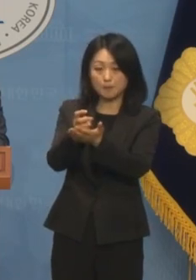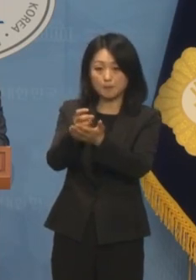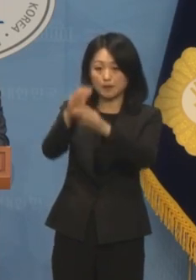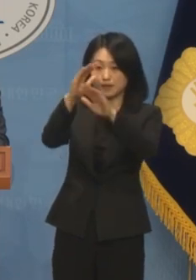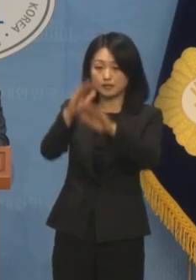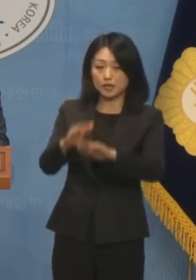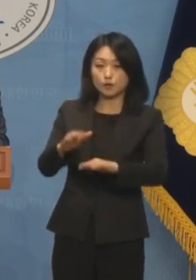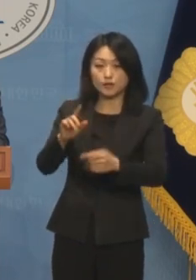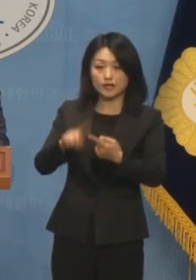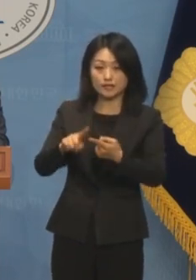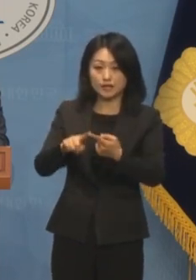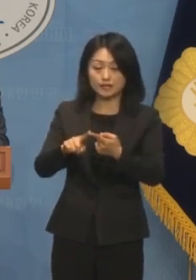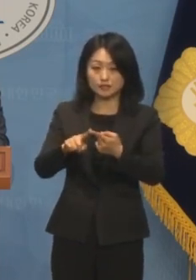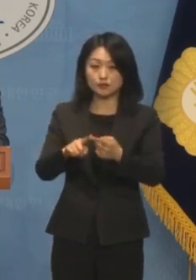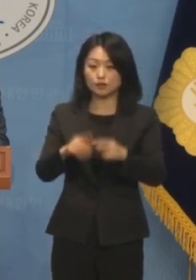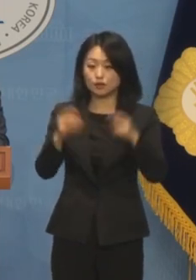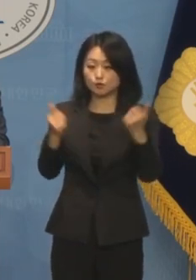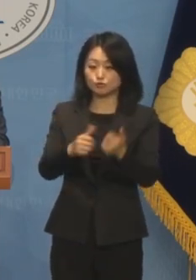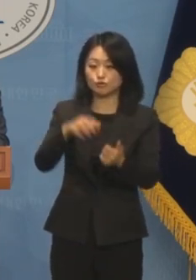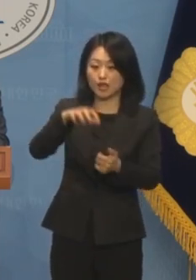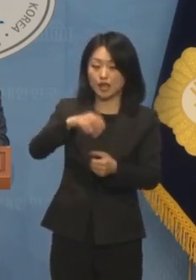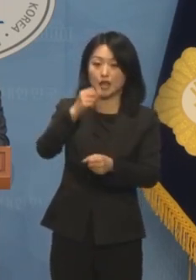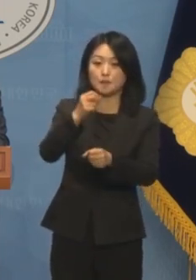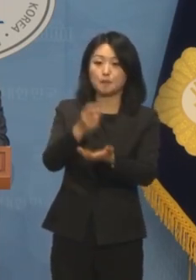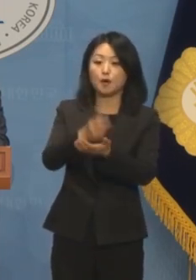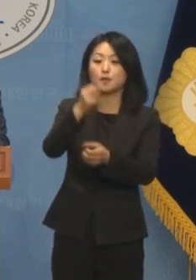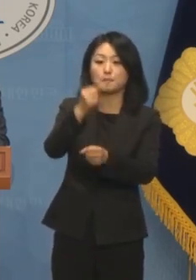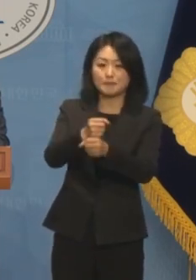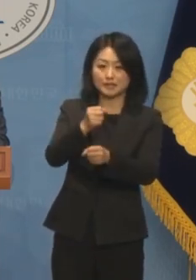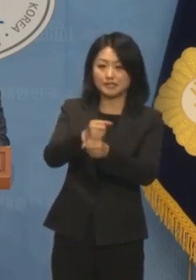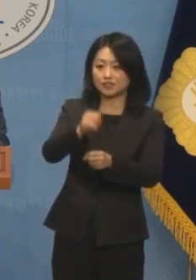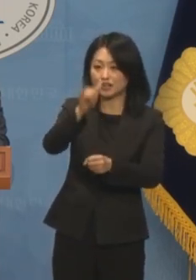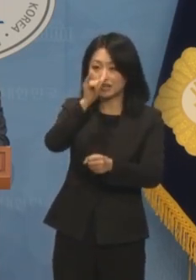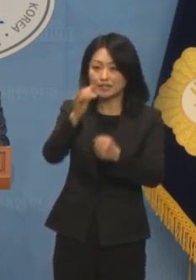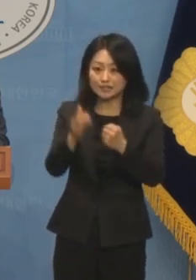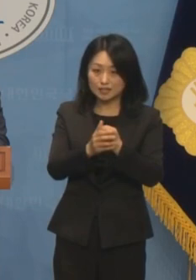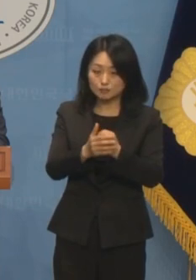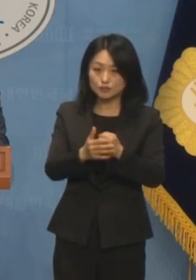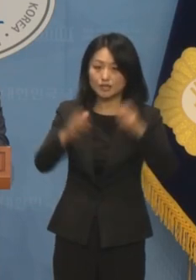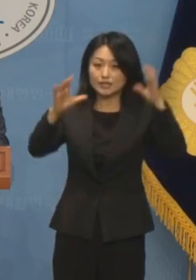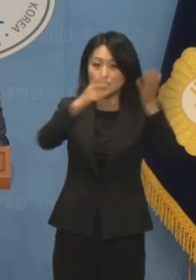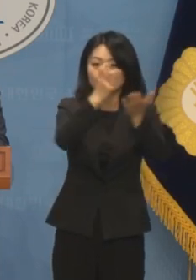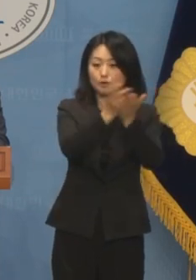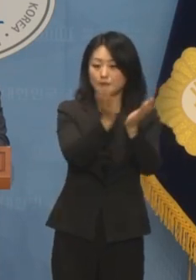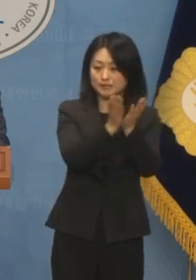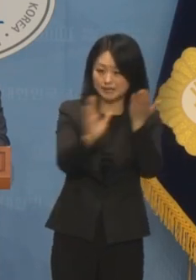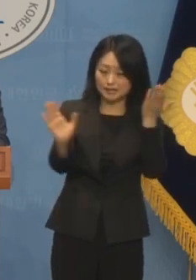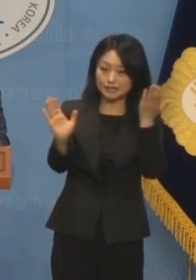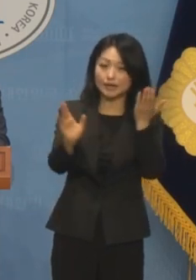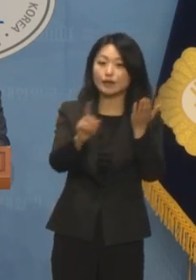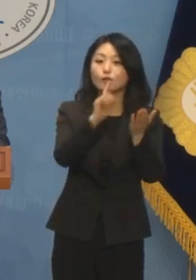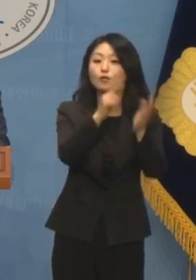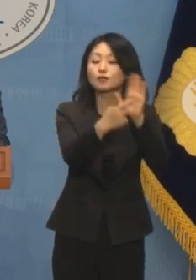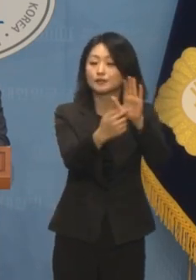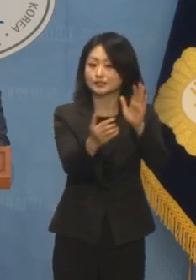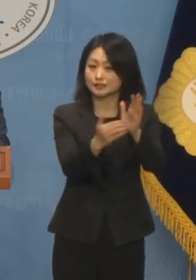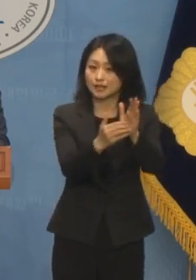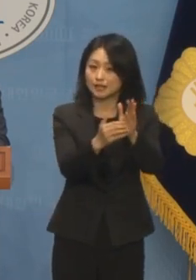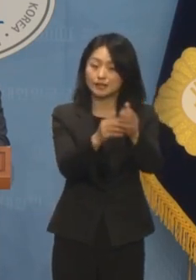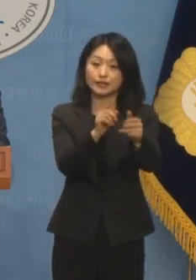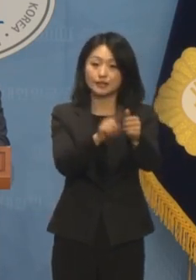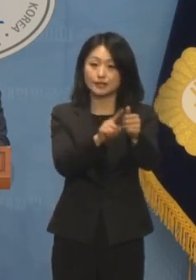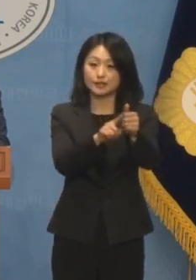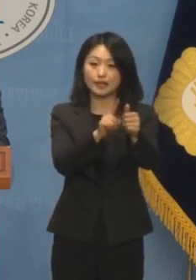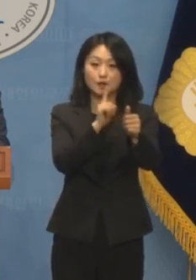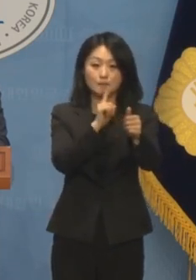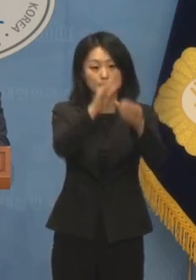예산 편성권이 행정부에 있기 때문에 위헌적 법률이라고 강변하고 나섰습니다. 최상목 경제부총리의